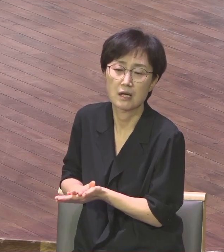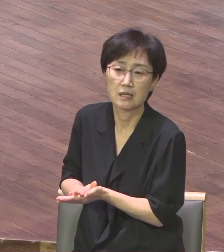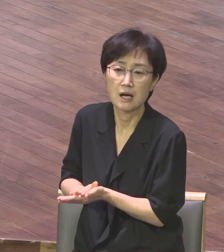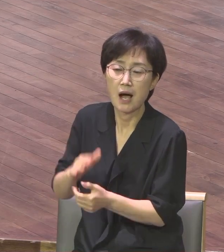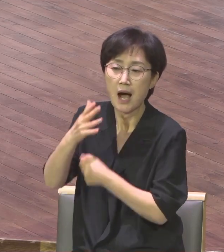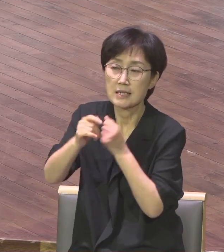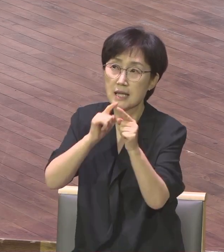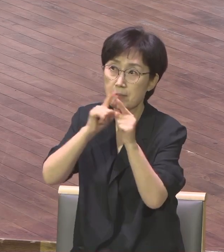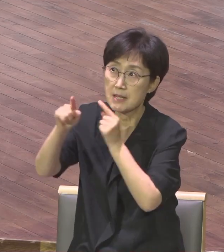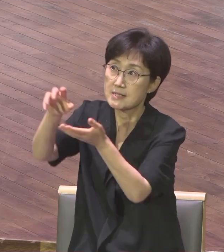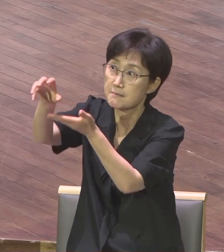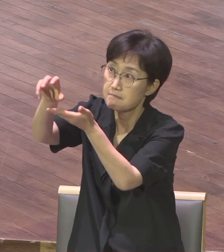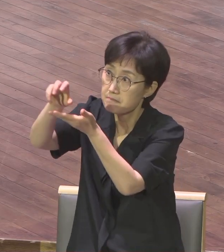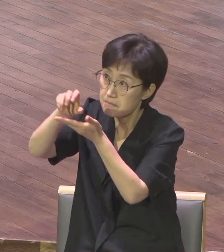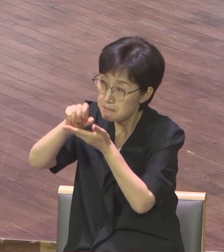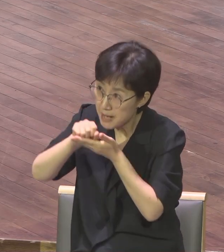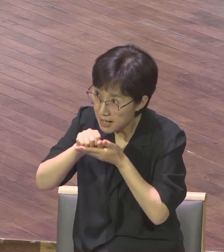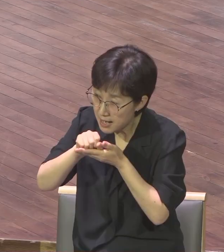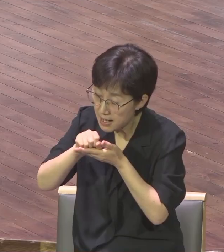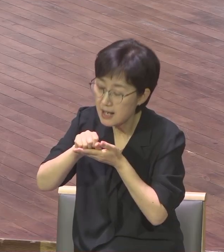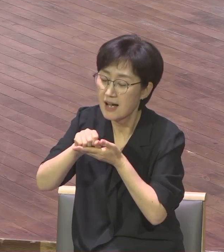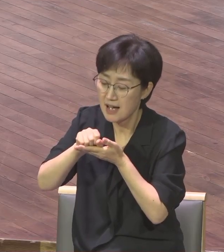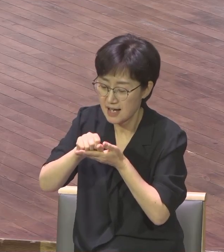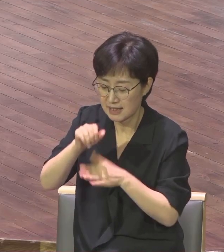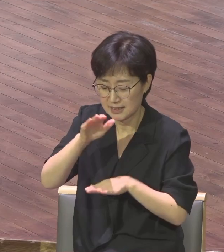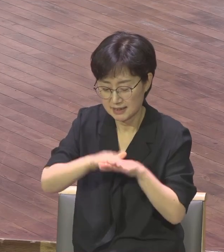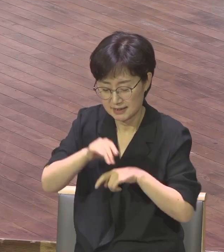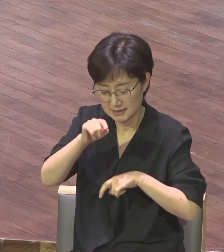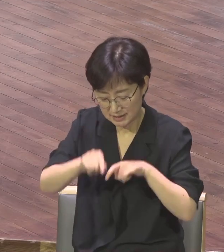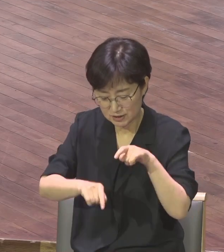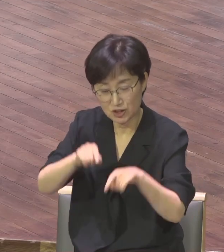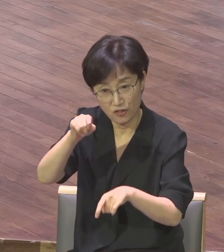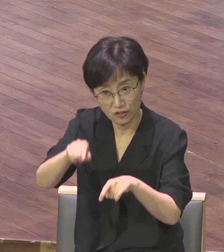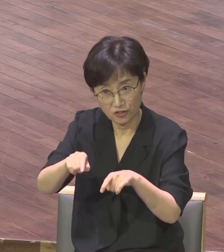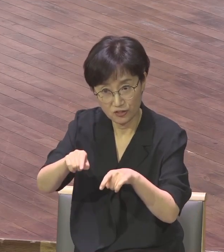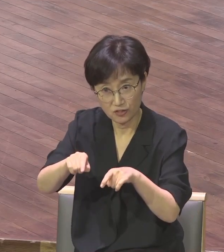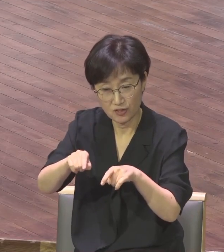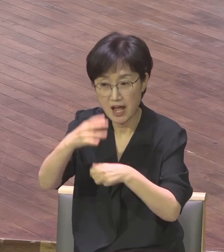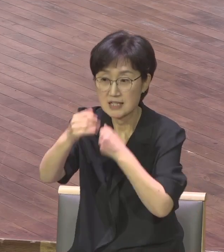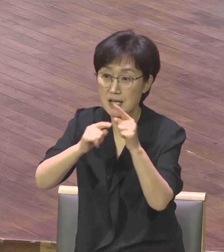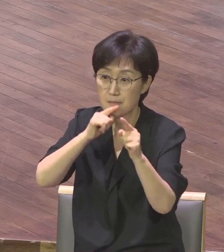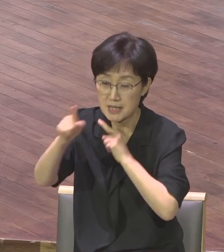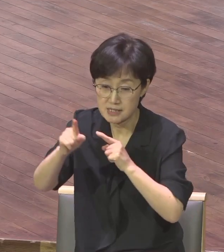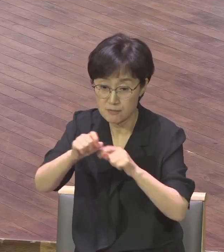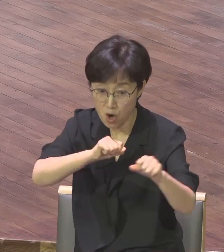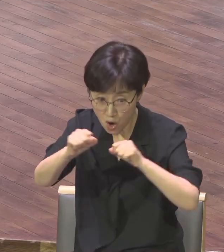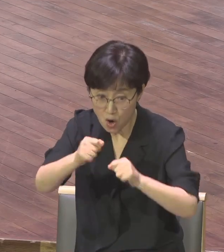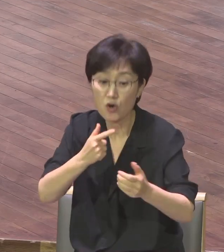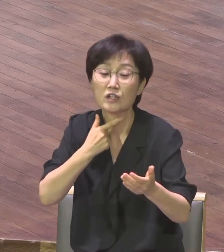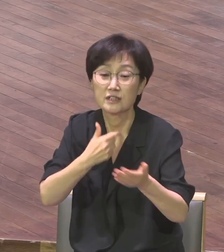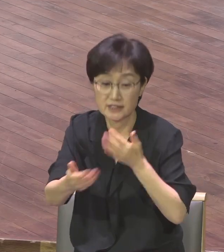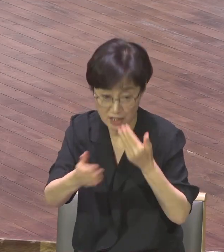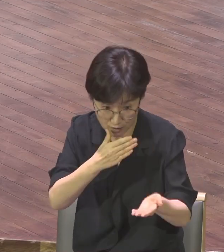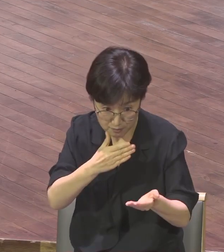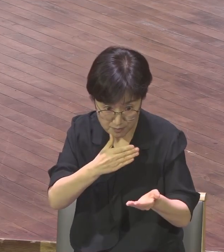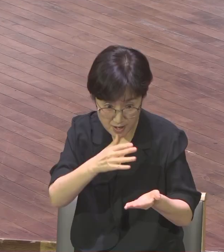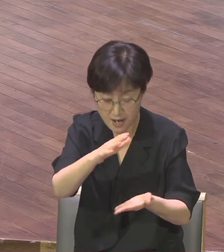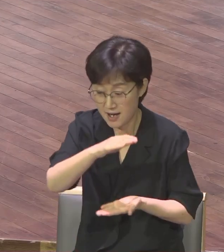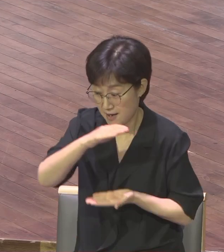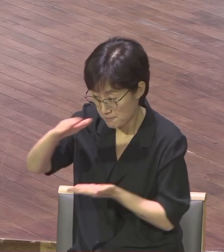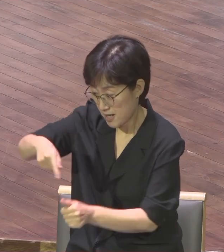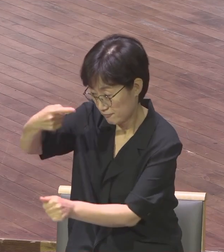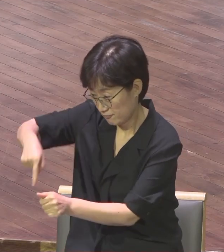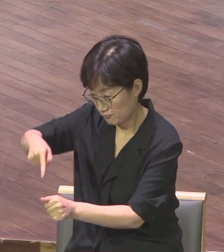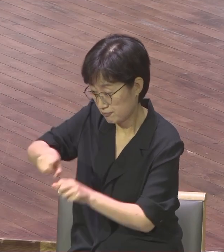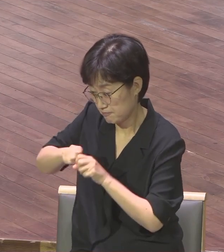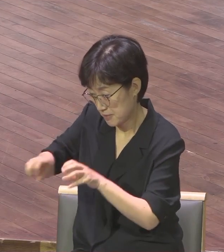말씀을 듣고 그 말씀을 가지고 실천하고 그 말씀을 체험하고 후에 가르치고